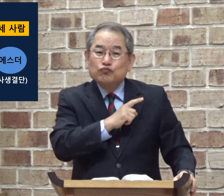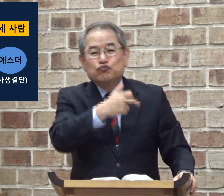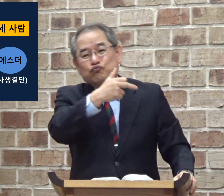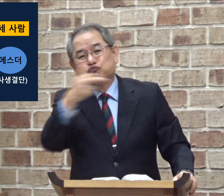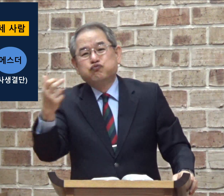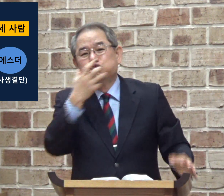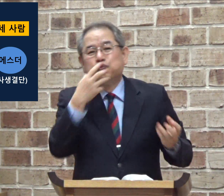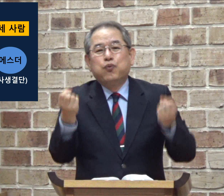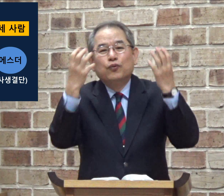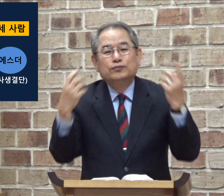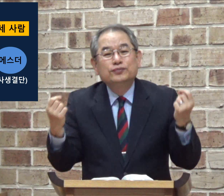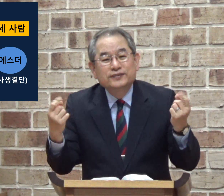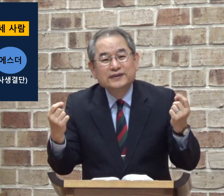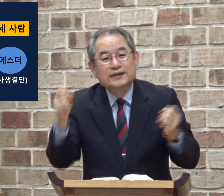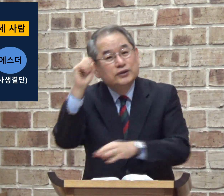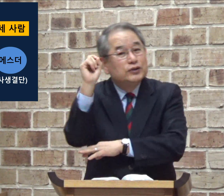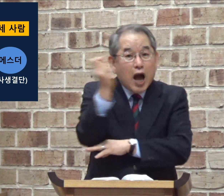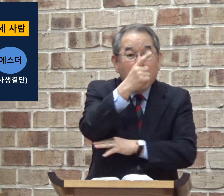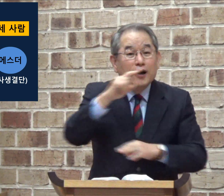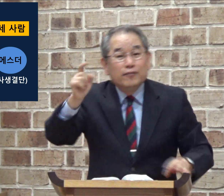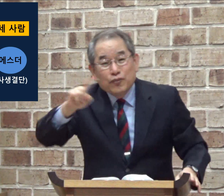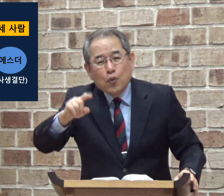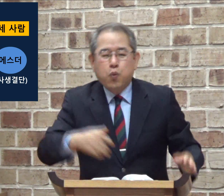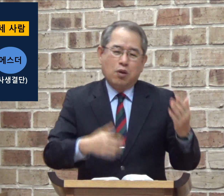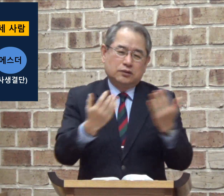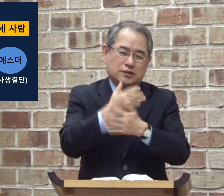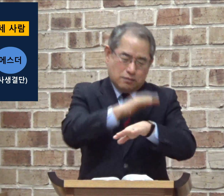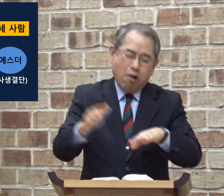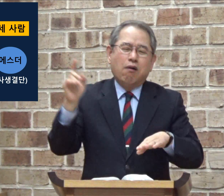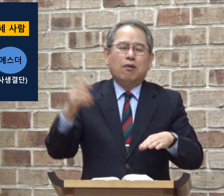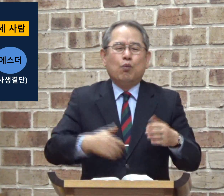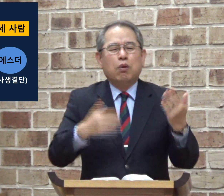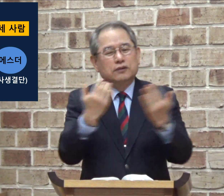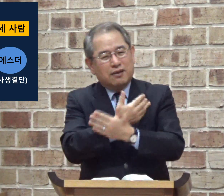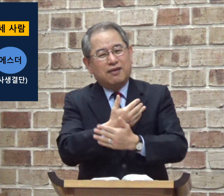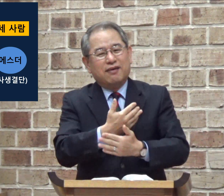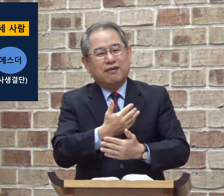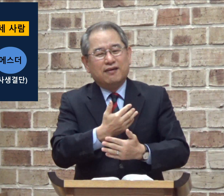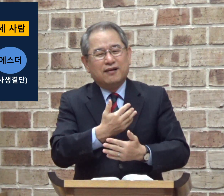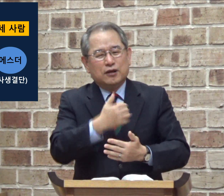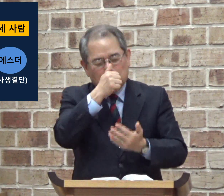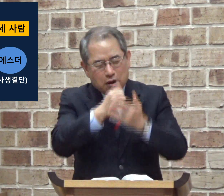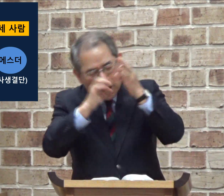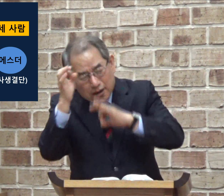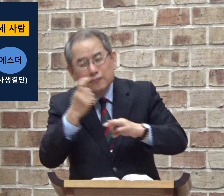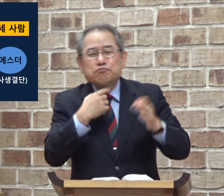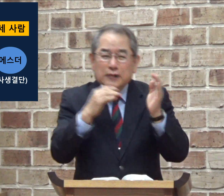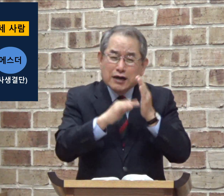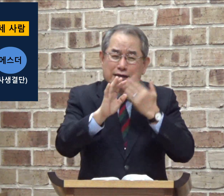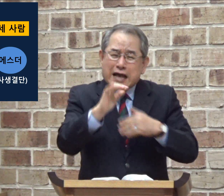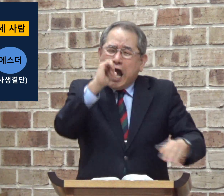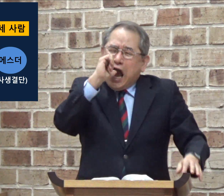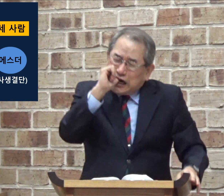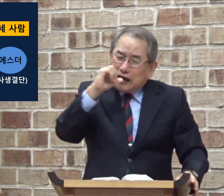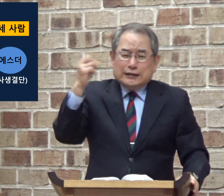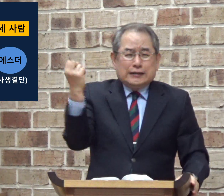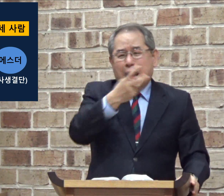아브라함은 큰 축복을 받았습니다. 다윗은 회개를 잘했던 사람. 잘못하고 나서 다시는 안 하겠다고 울면서